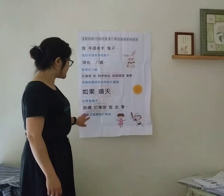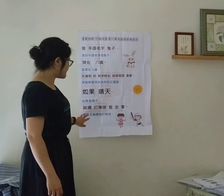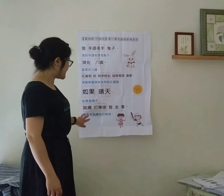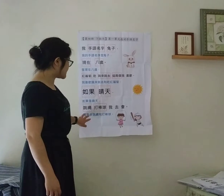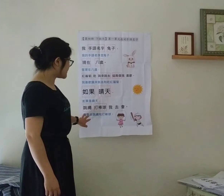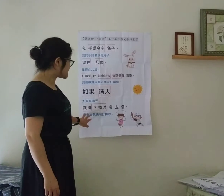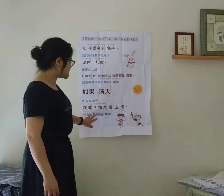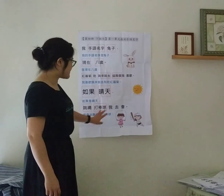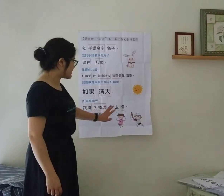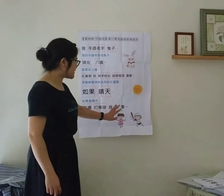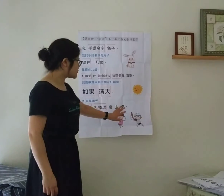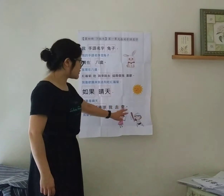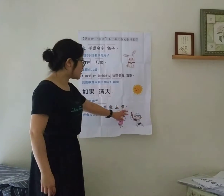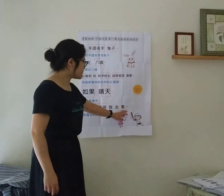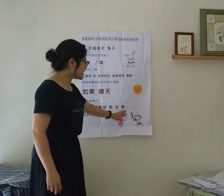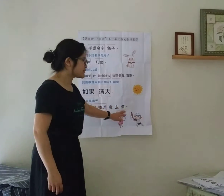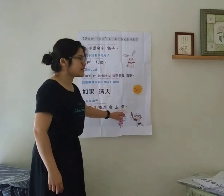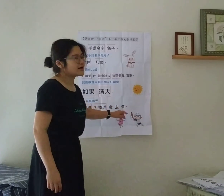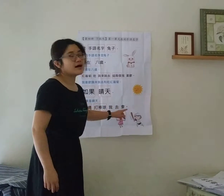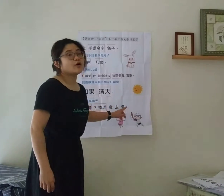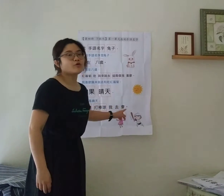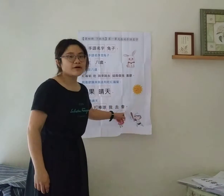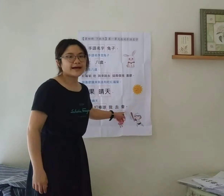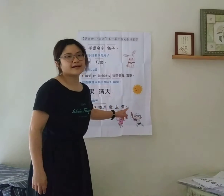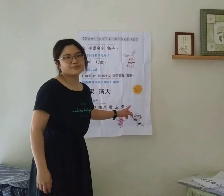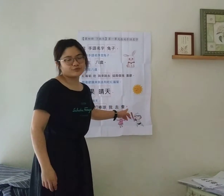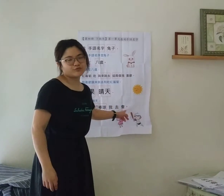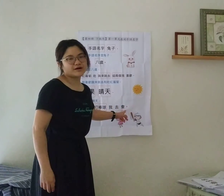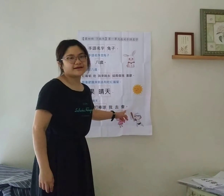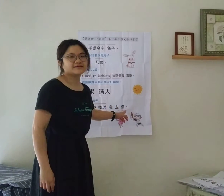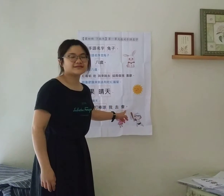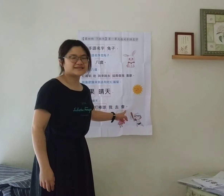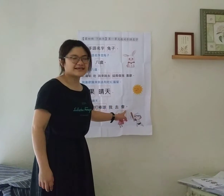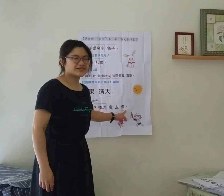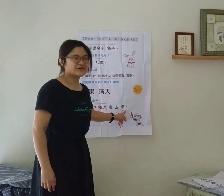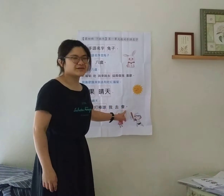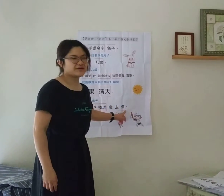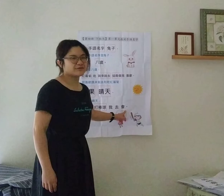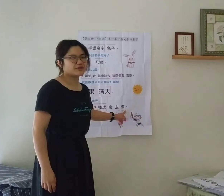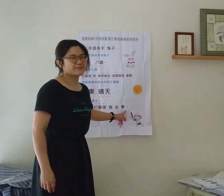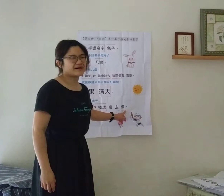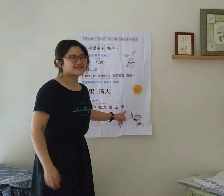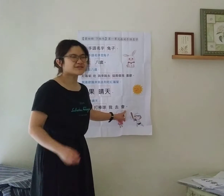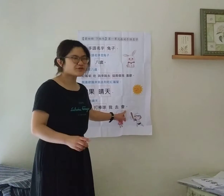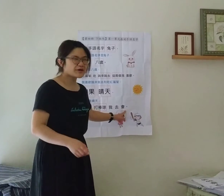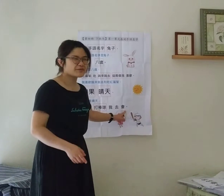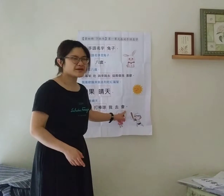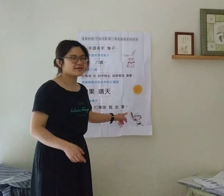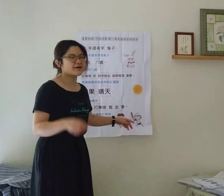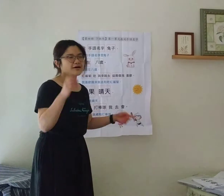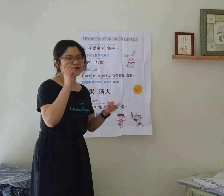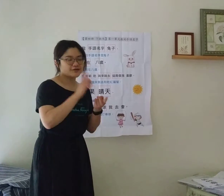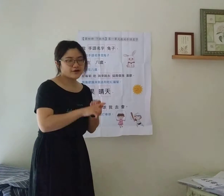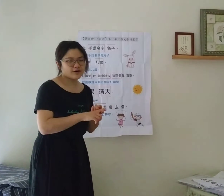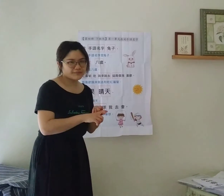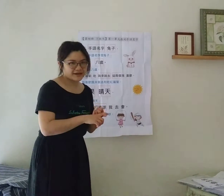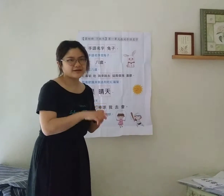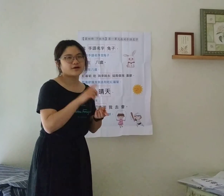把动词摆到最后面的，会不会？在手语里面会摆在最后面哦，有没有，